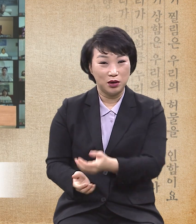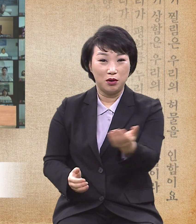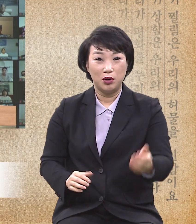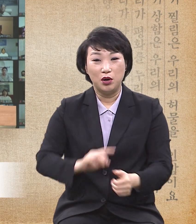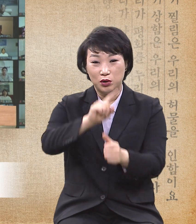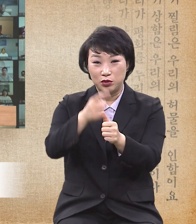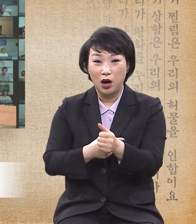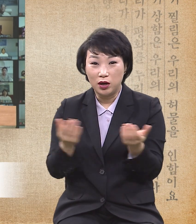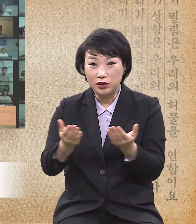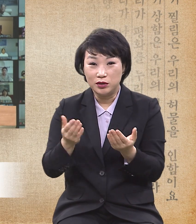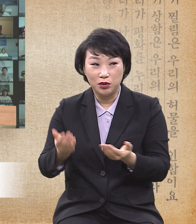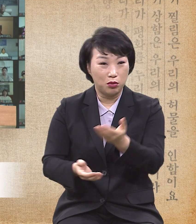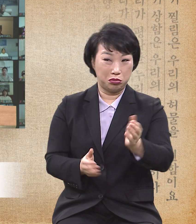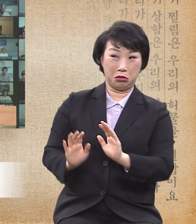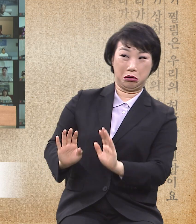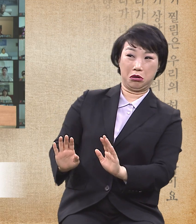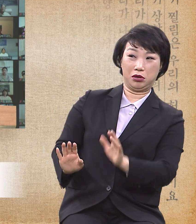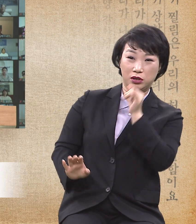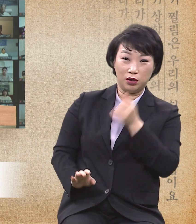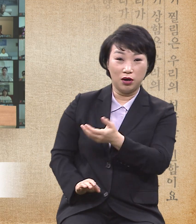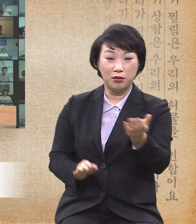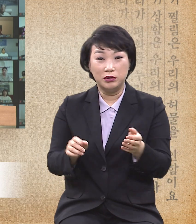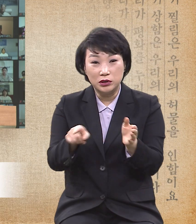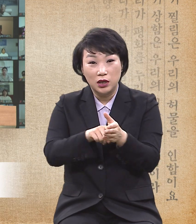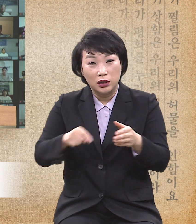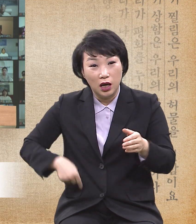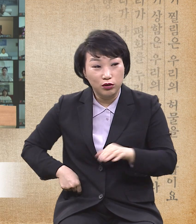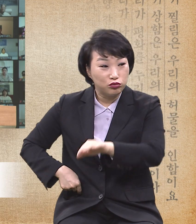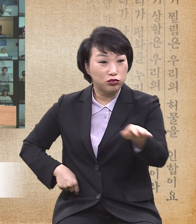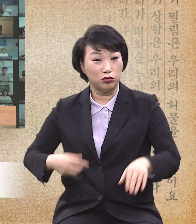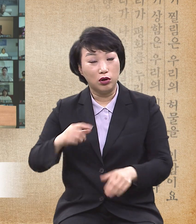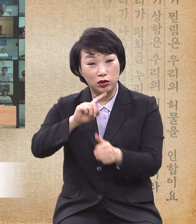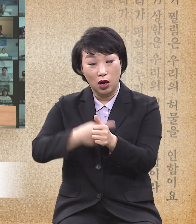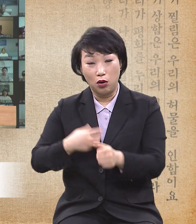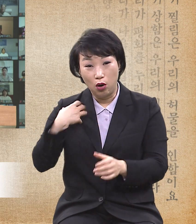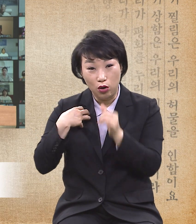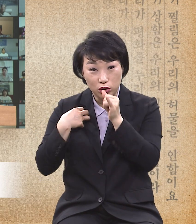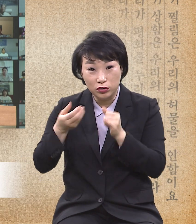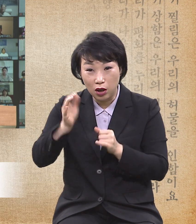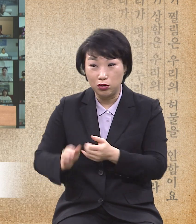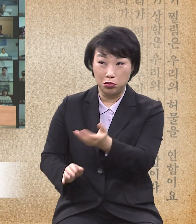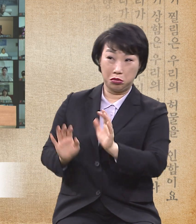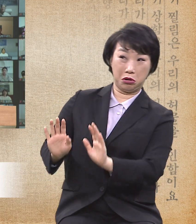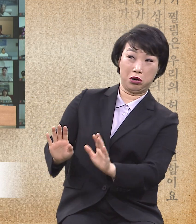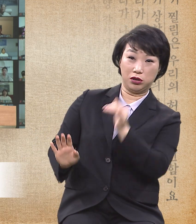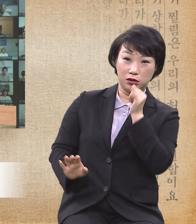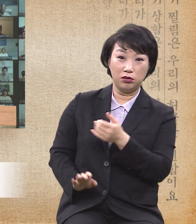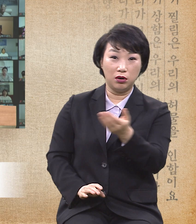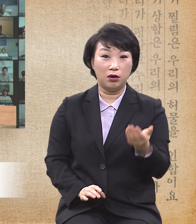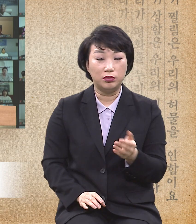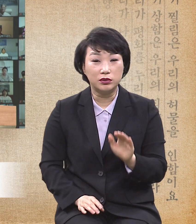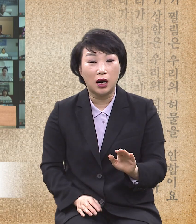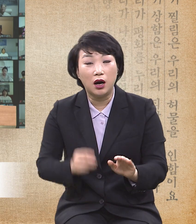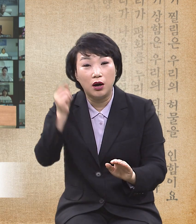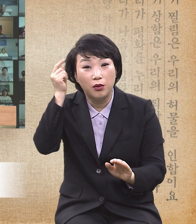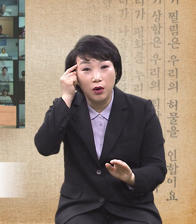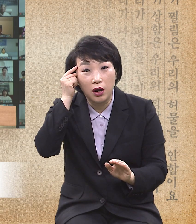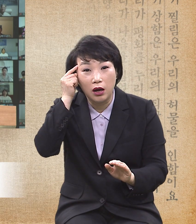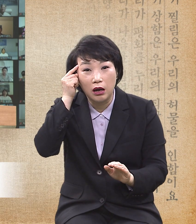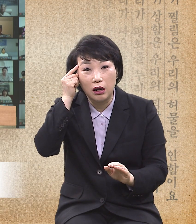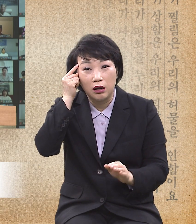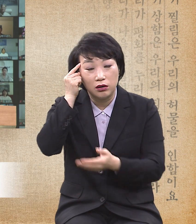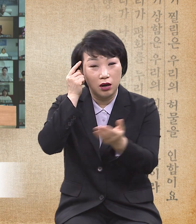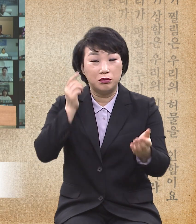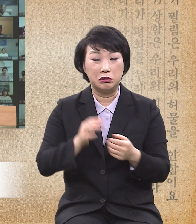일이 당연하지 않아. 신앙 양심상 당연한데 당연하지 않다. 왜?